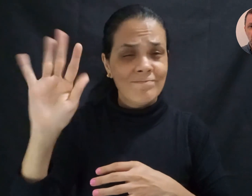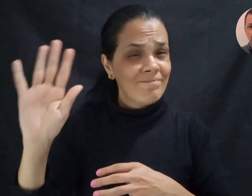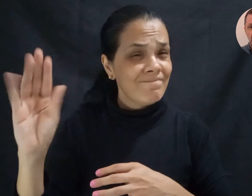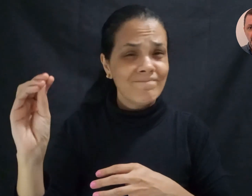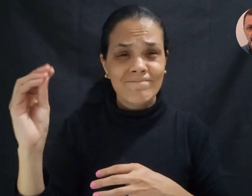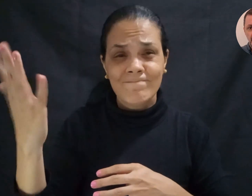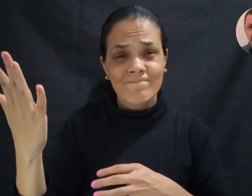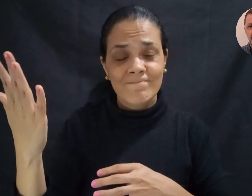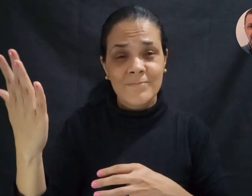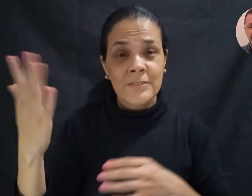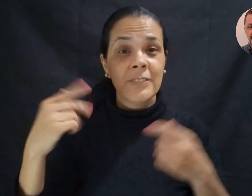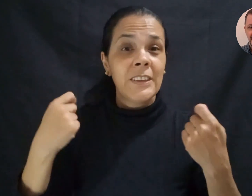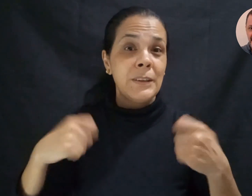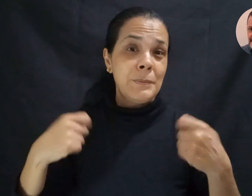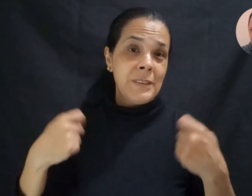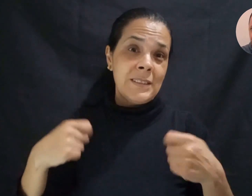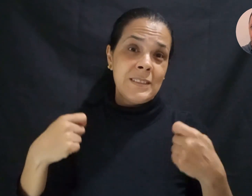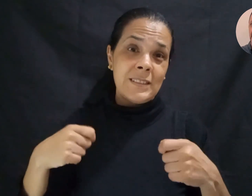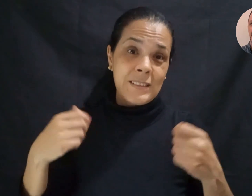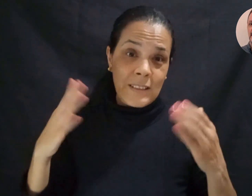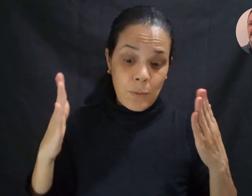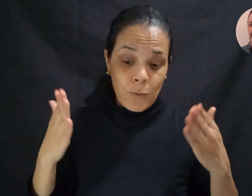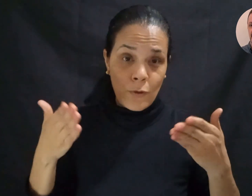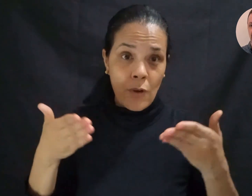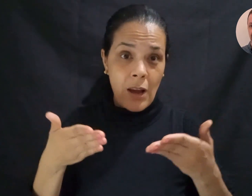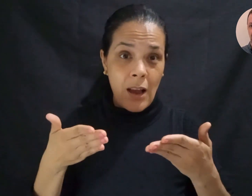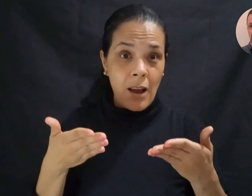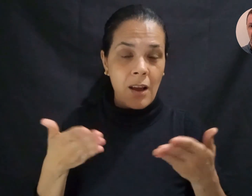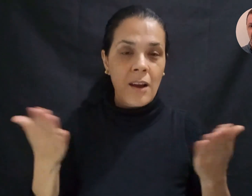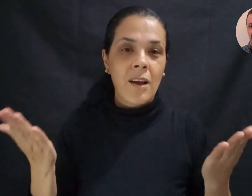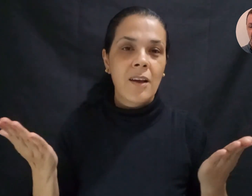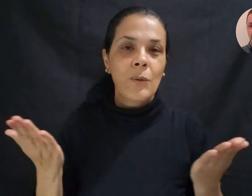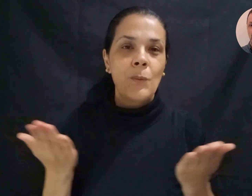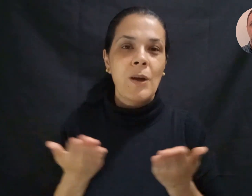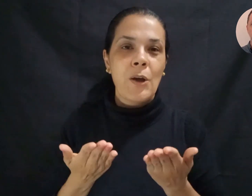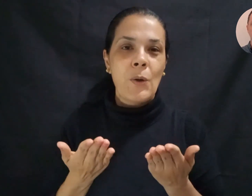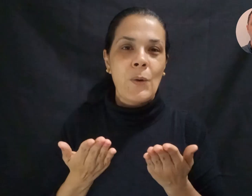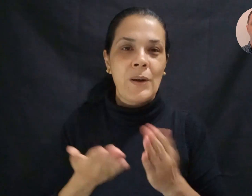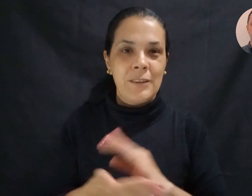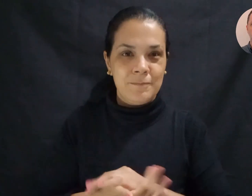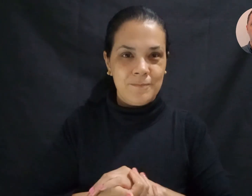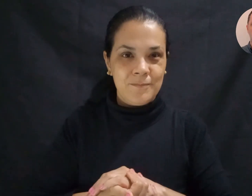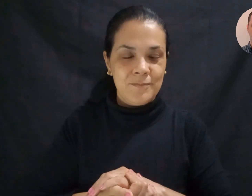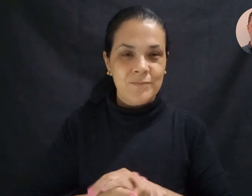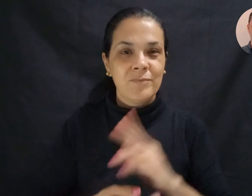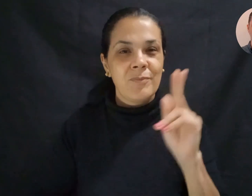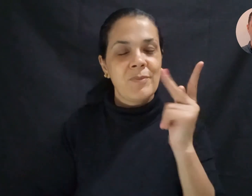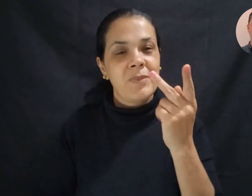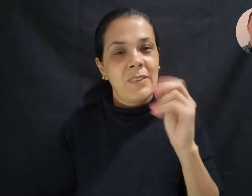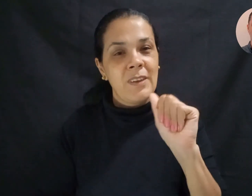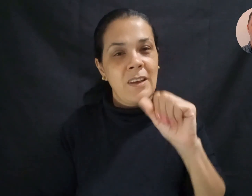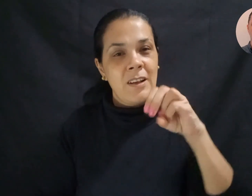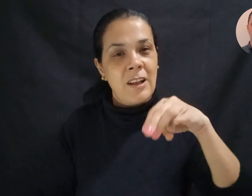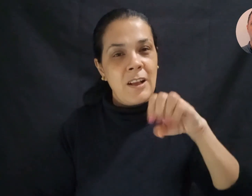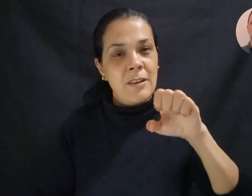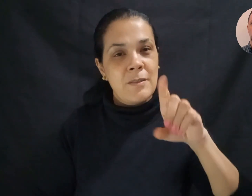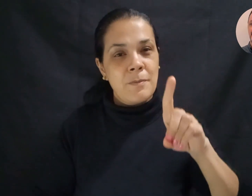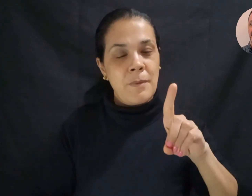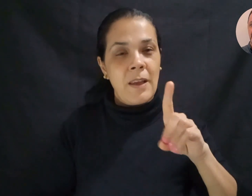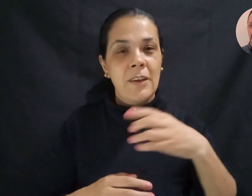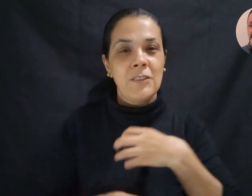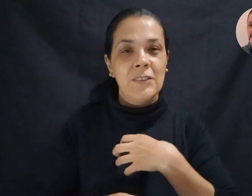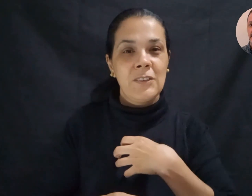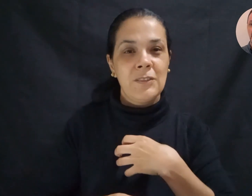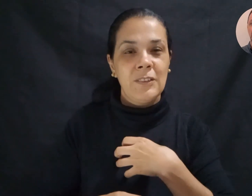para qualquer um de nós se afastar da verdadeira tranquilidade. O benfeitor espiritual Hamed, no livro Um Modo